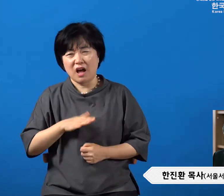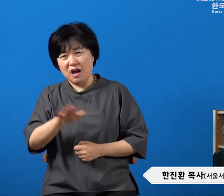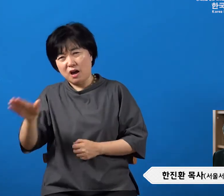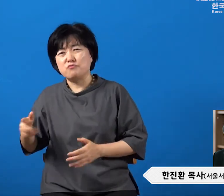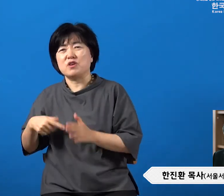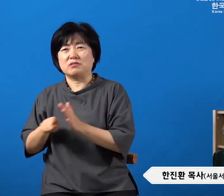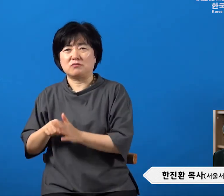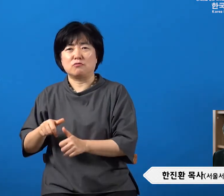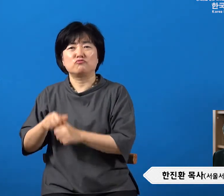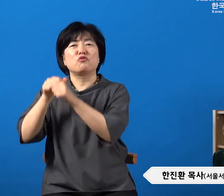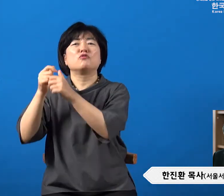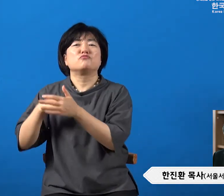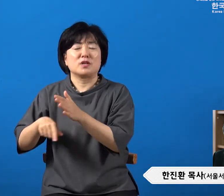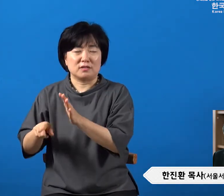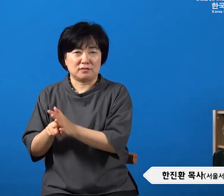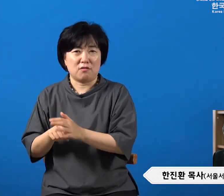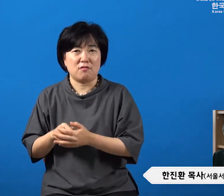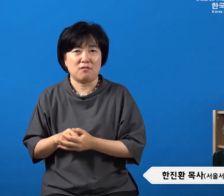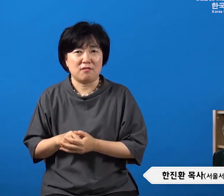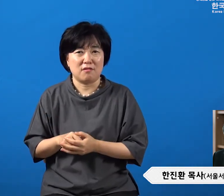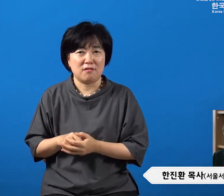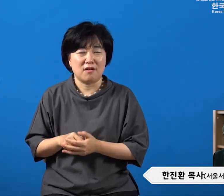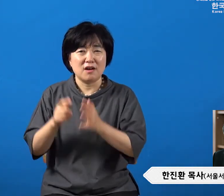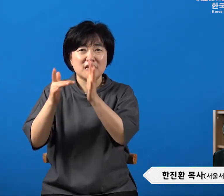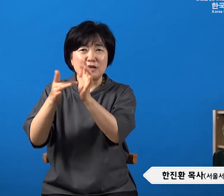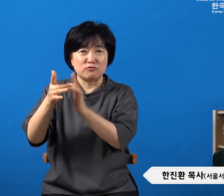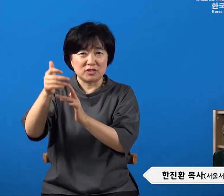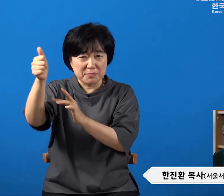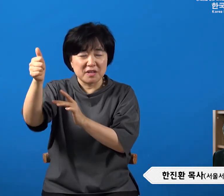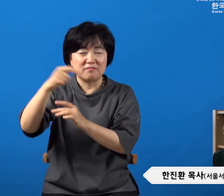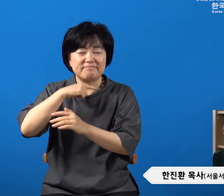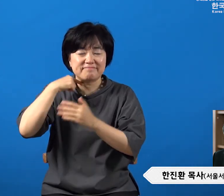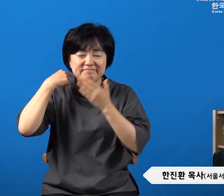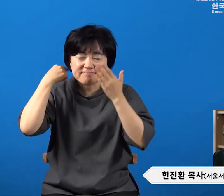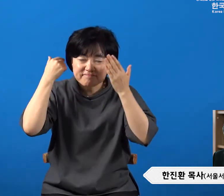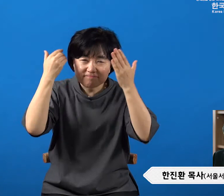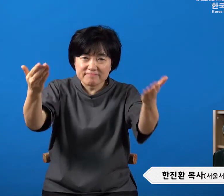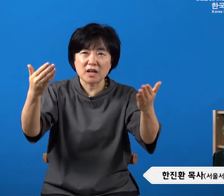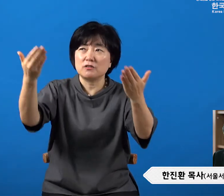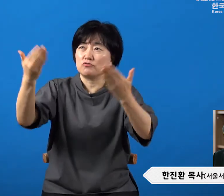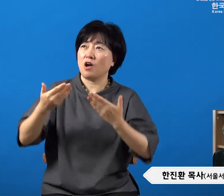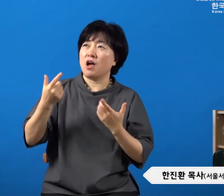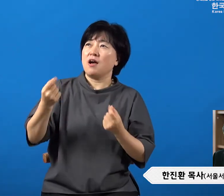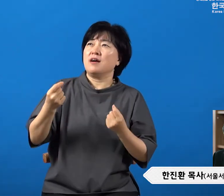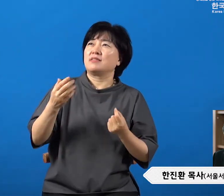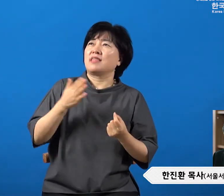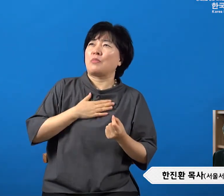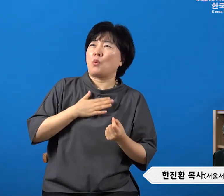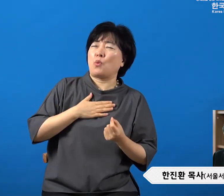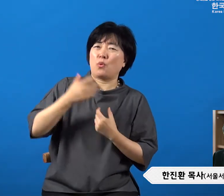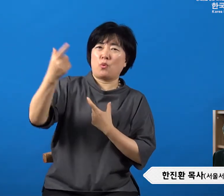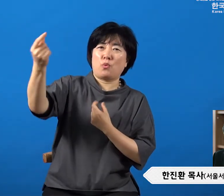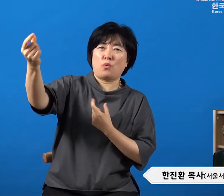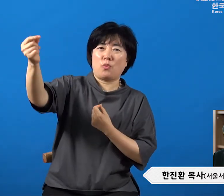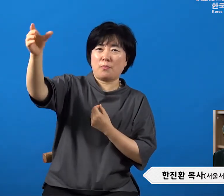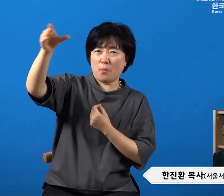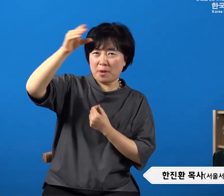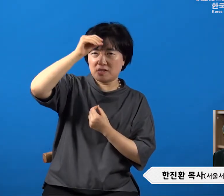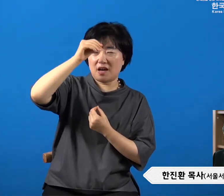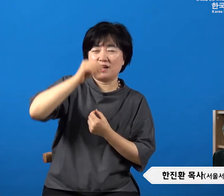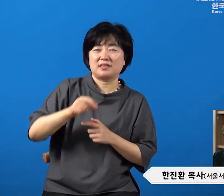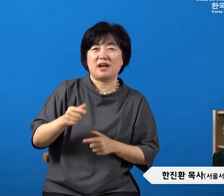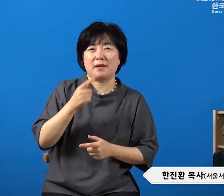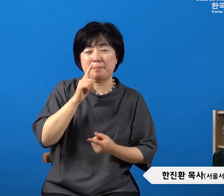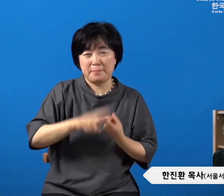우리를 위해서 주님이 그렇게 되셨다면 우리도 주님을 본받아 사는 것이 당연하지 않겠습니까?